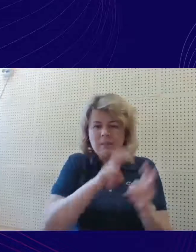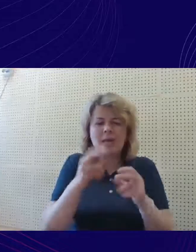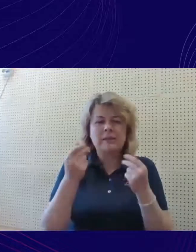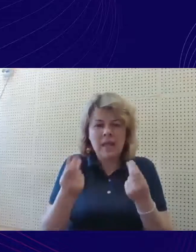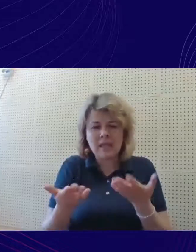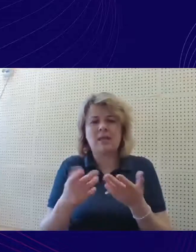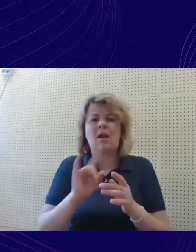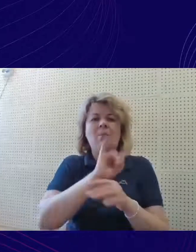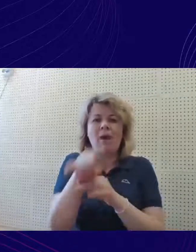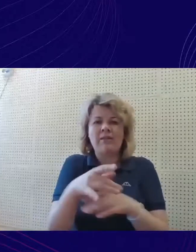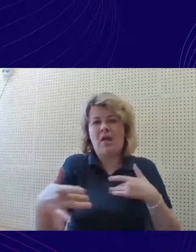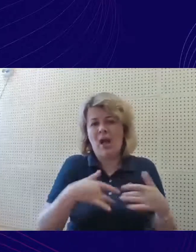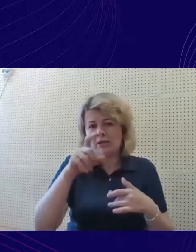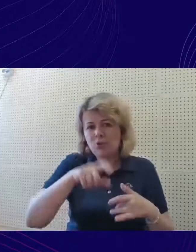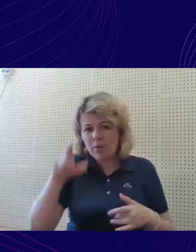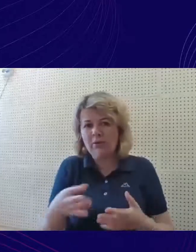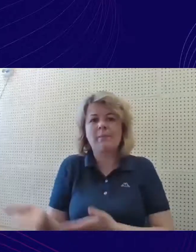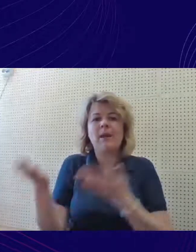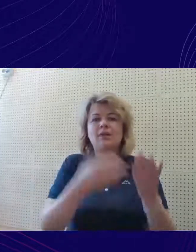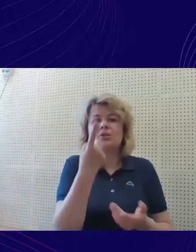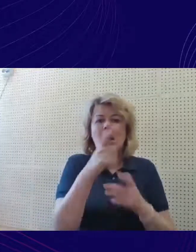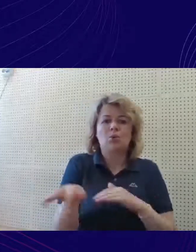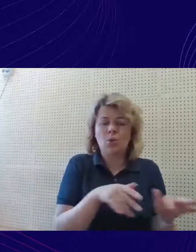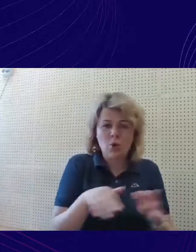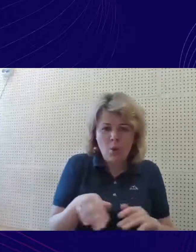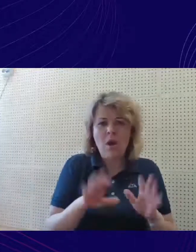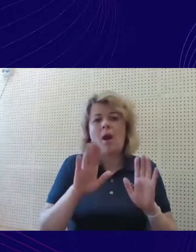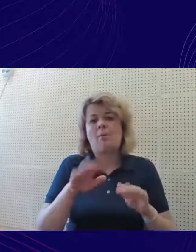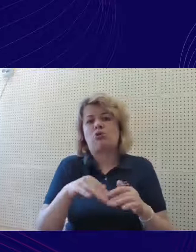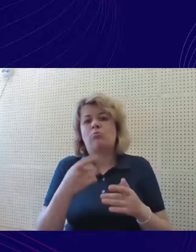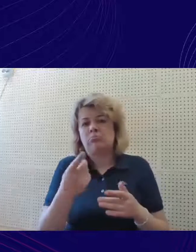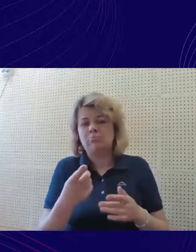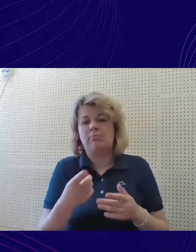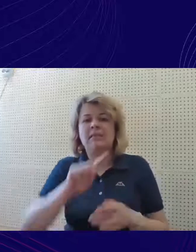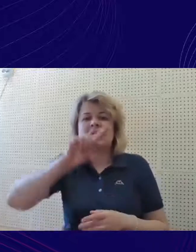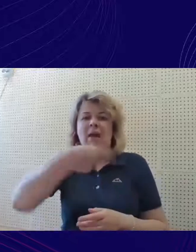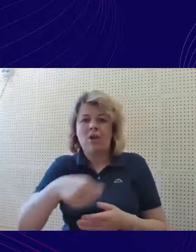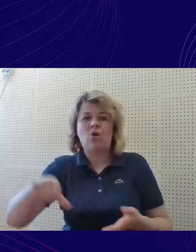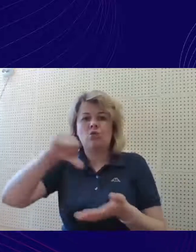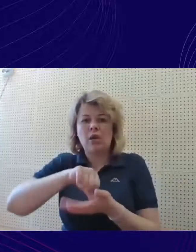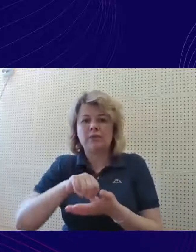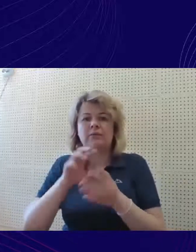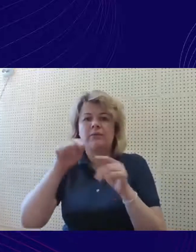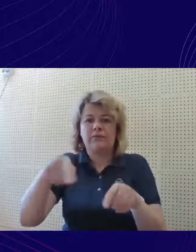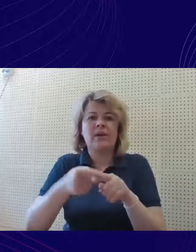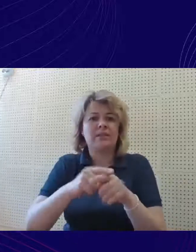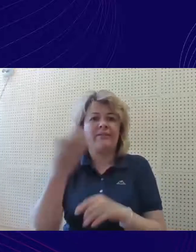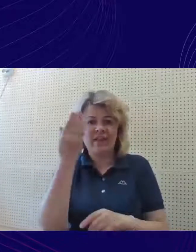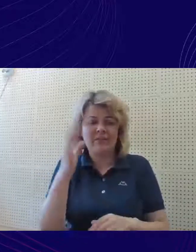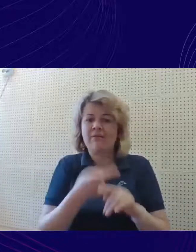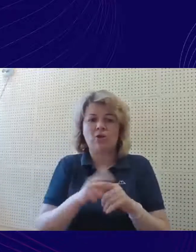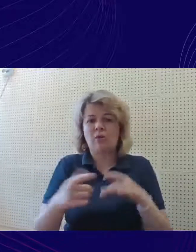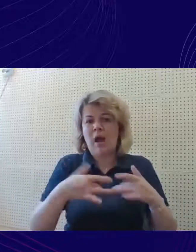а заставлял их участвовать в этом фильме, в котором они не хотели участвовать. И, в общем, там